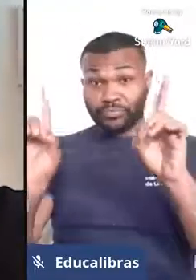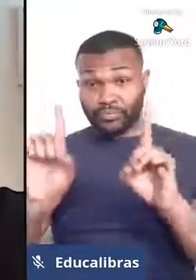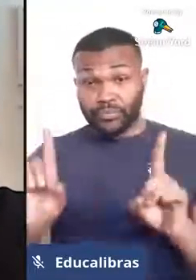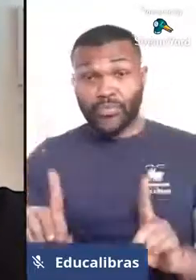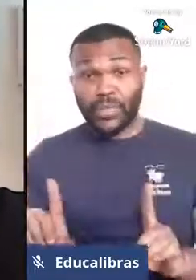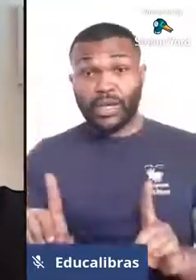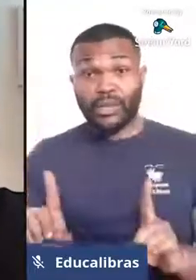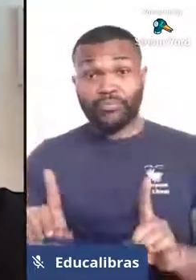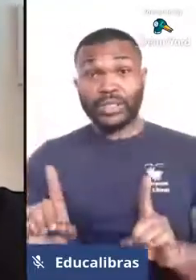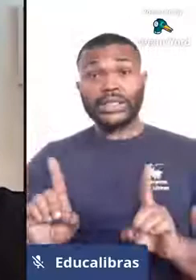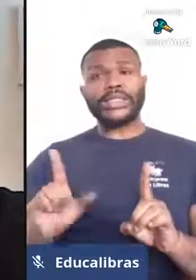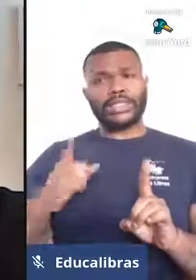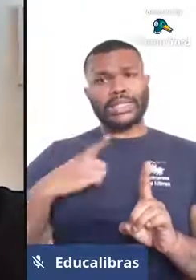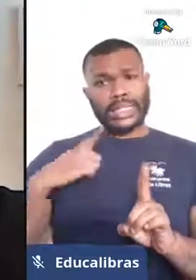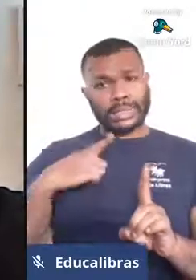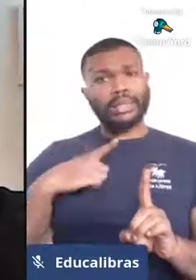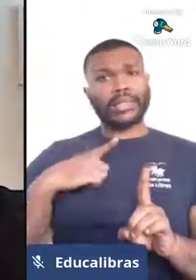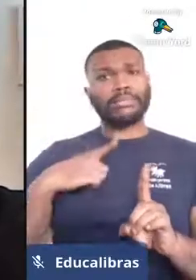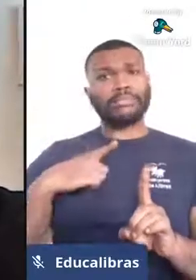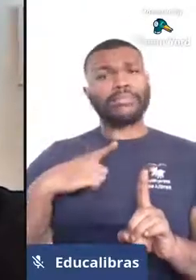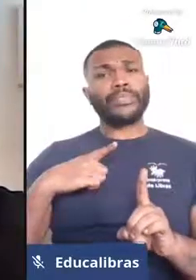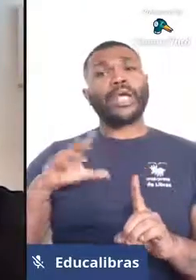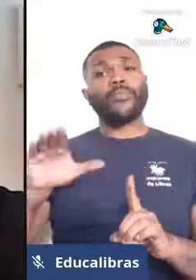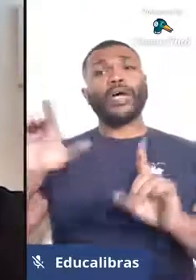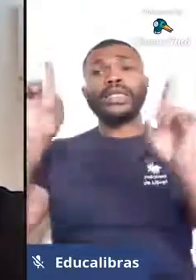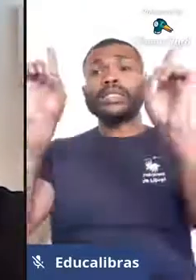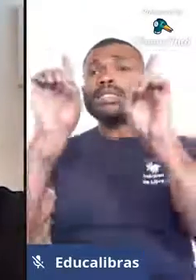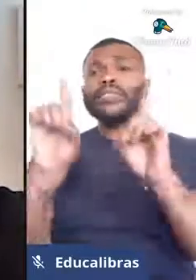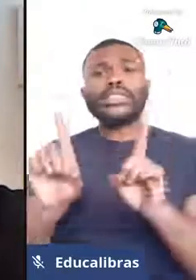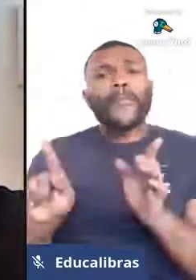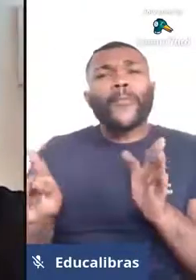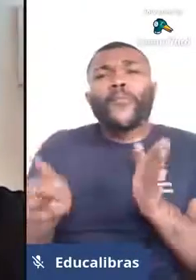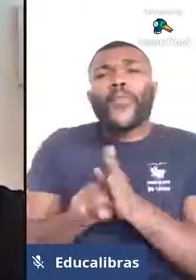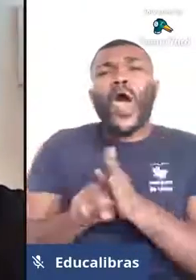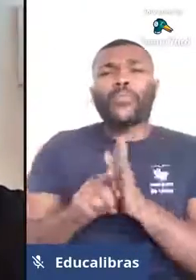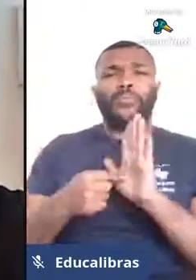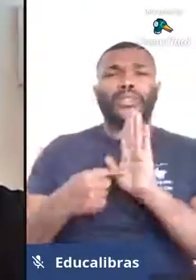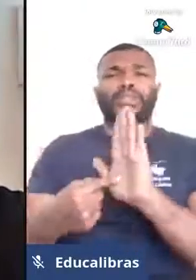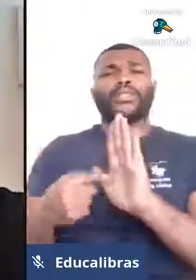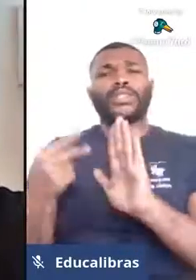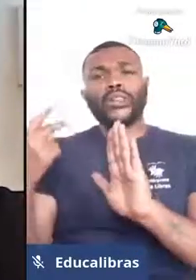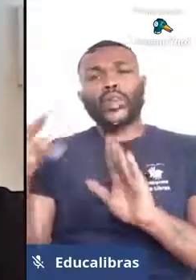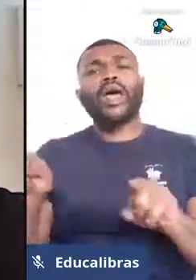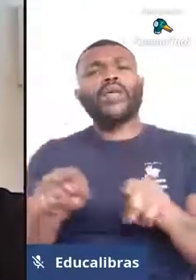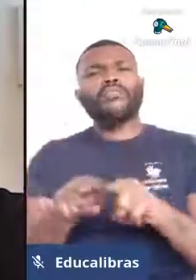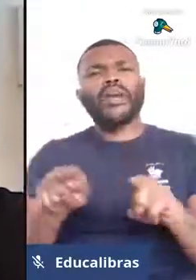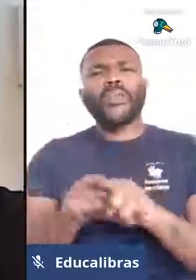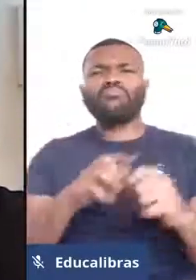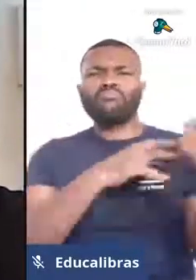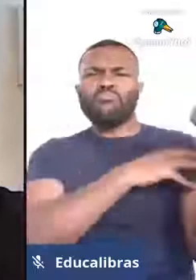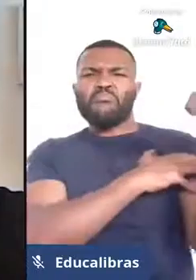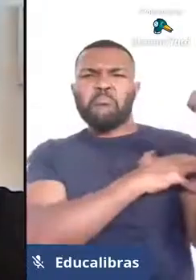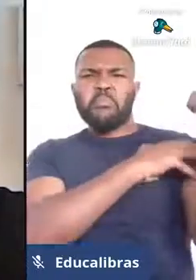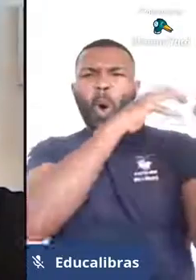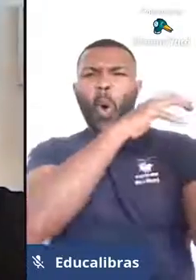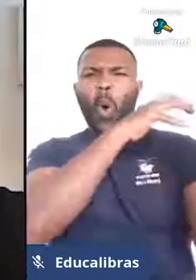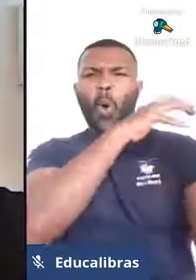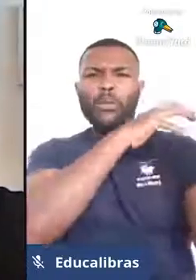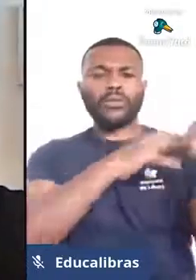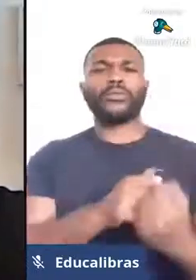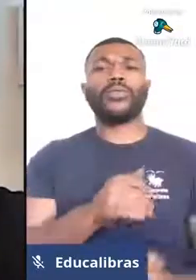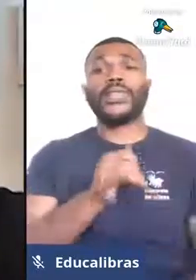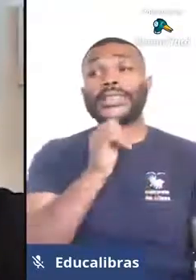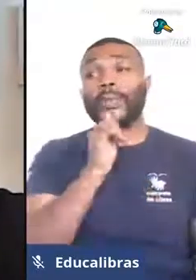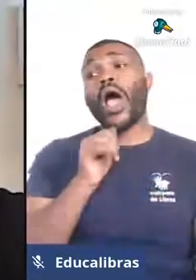tem as deficiências, então a deficiência faz parte da apresentação e dá potência a ela. Não é apesar da deficiência, é